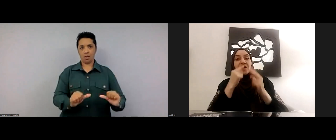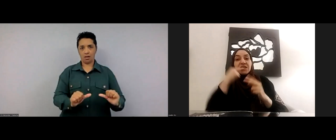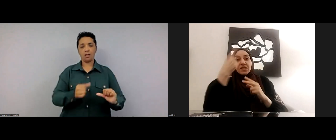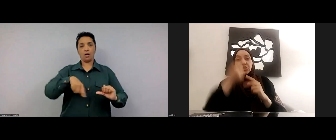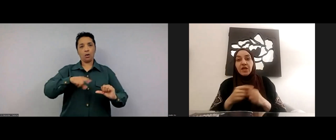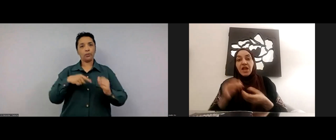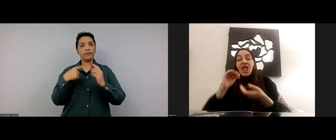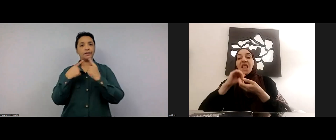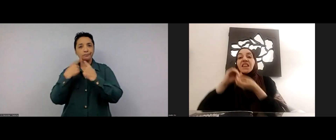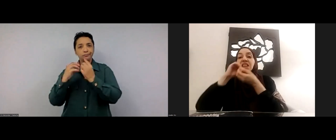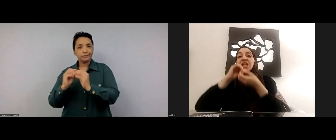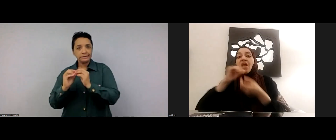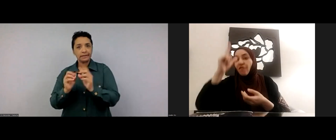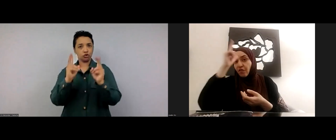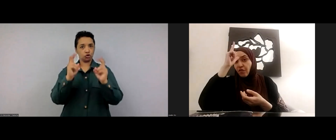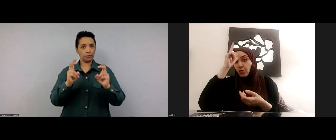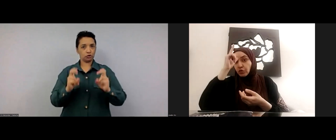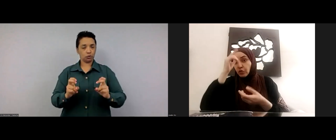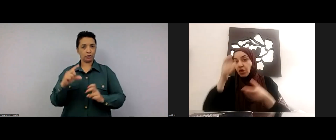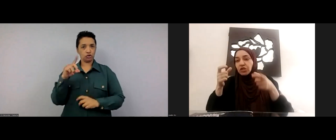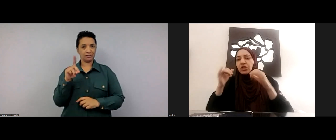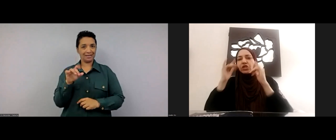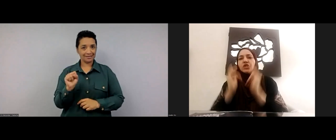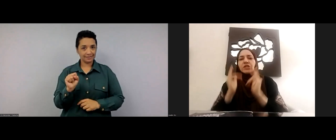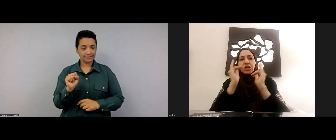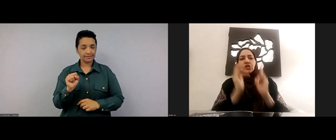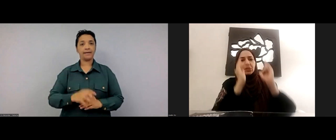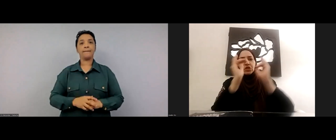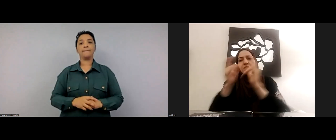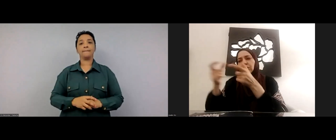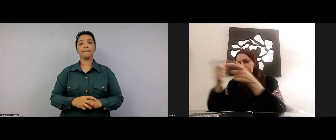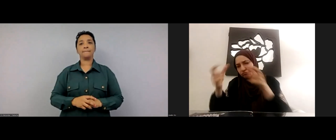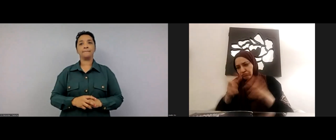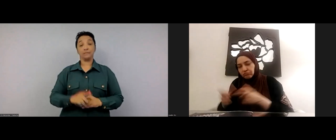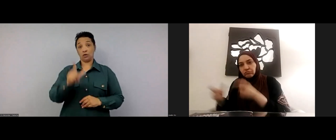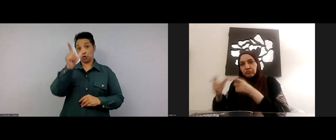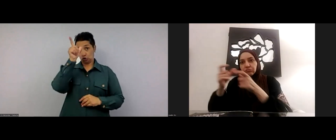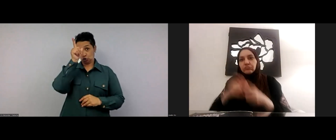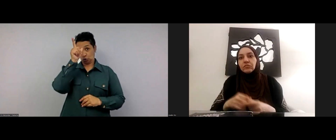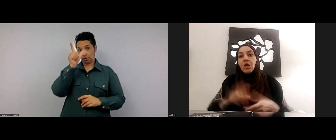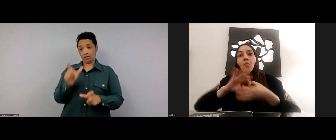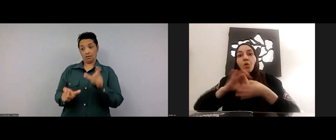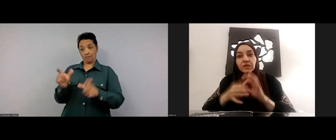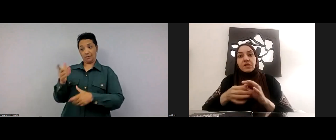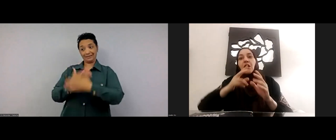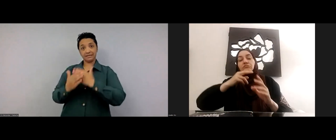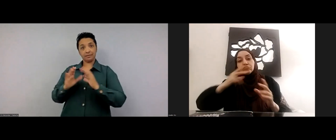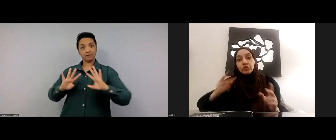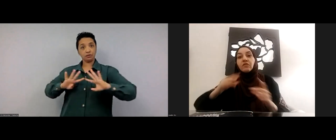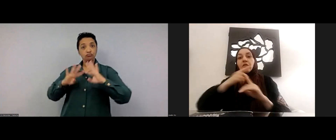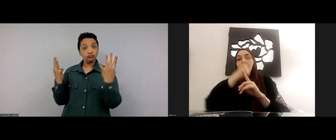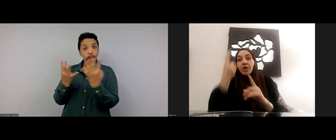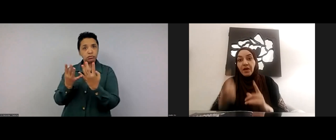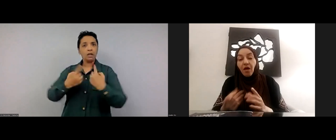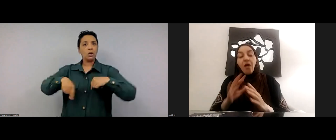الأردني GDS, the عقدنا جلسات حوارية Jordanian مختلفة Alliance رئيسية for جانبية كانت أو كانت persons رئيسية with مع مؤسسات disabilities مختلفة، had مؤسسات held a الإعاقة، number